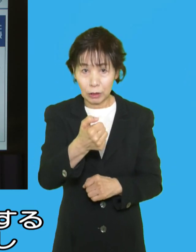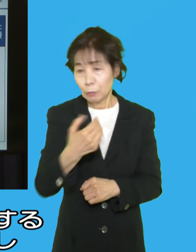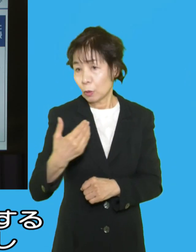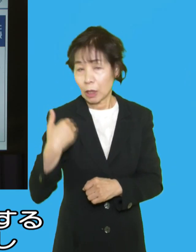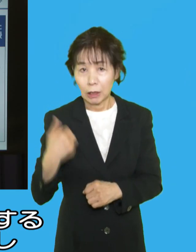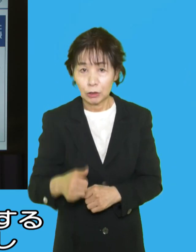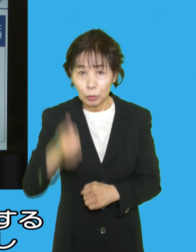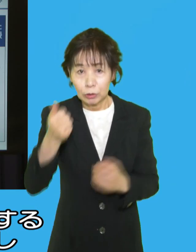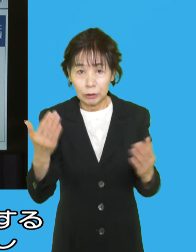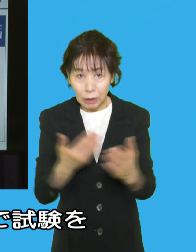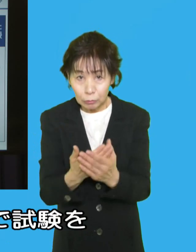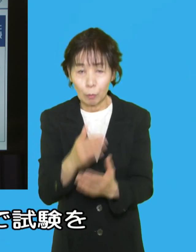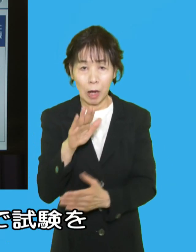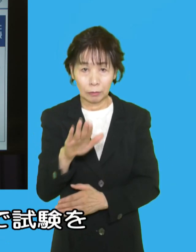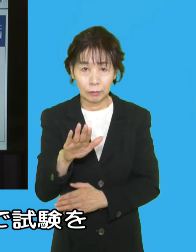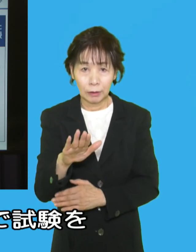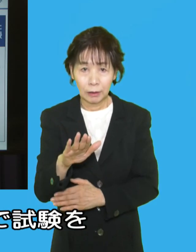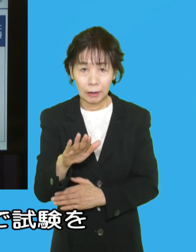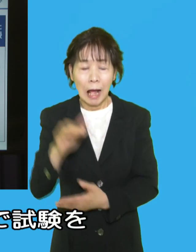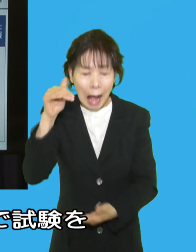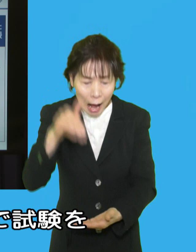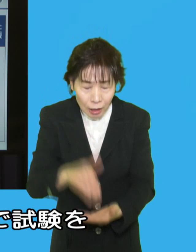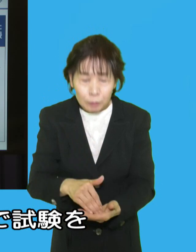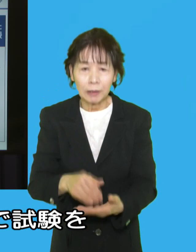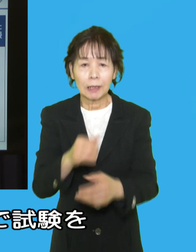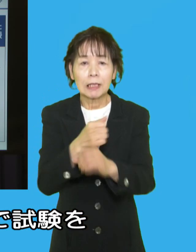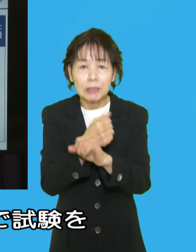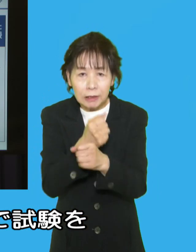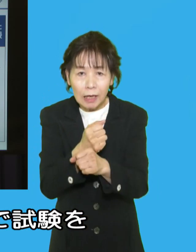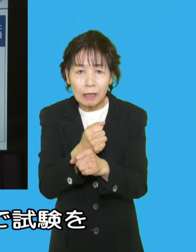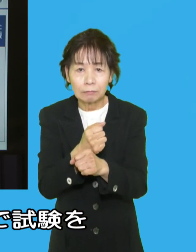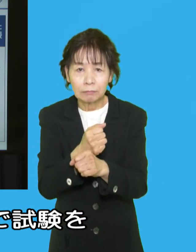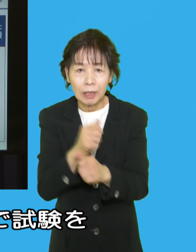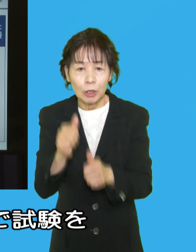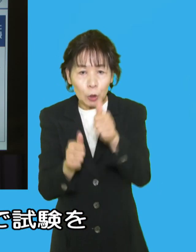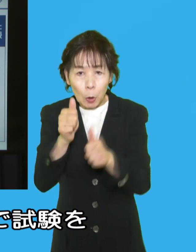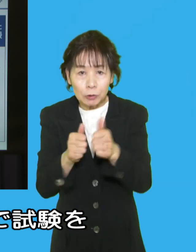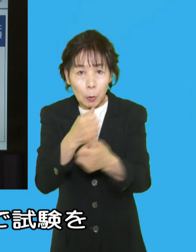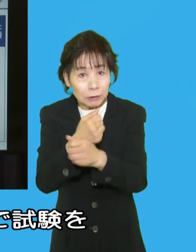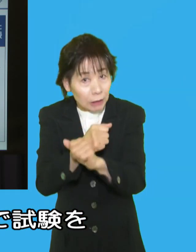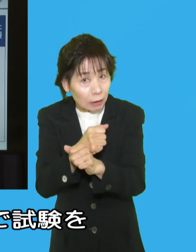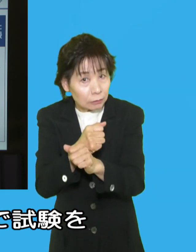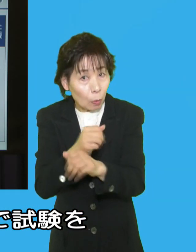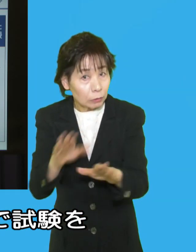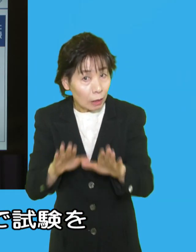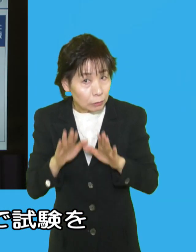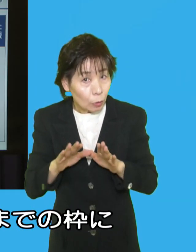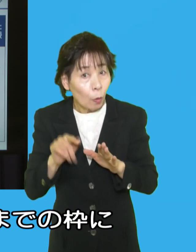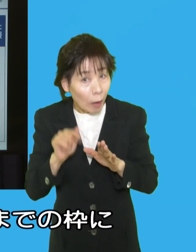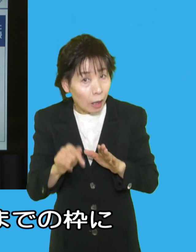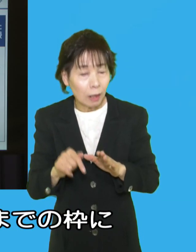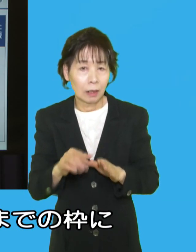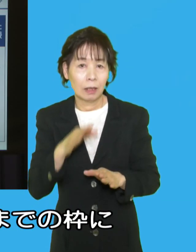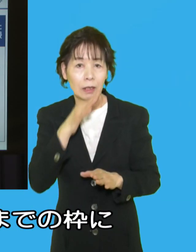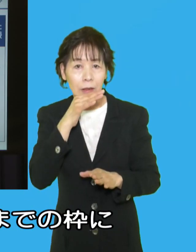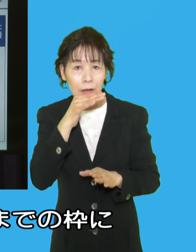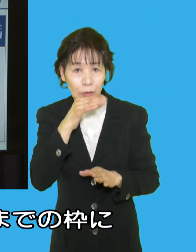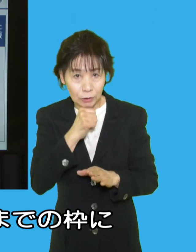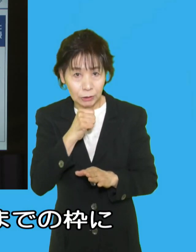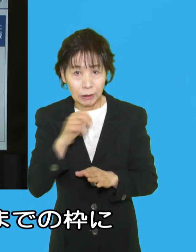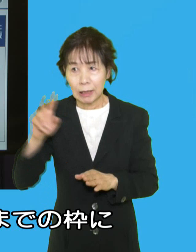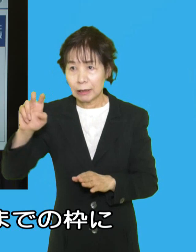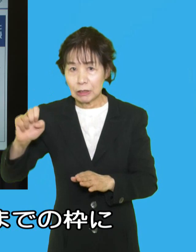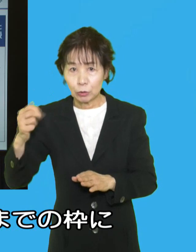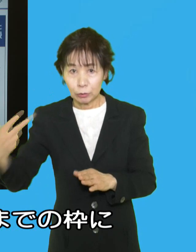するケースもございますし、あくまでその試験を競争試験という競争という形で試験を受けるのが、この